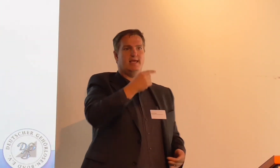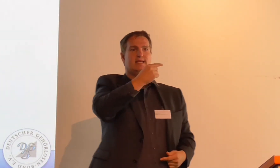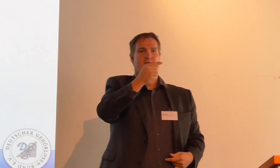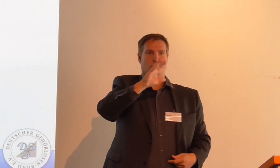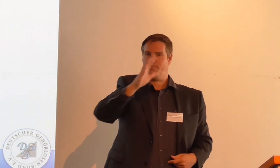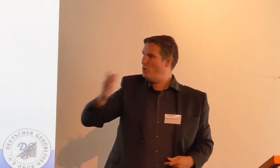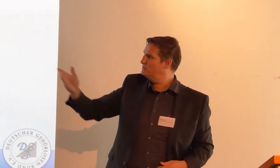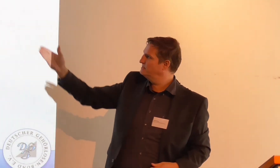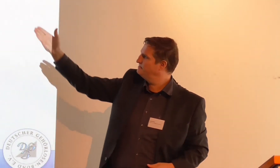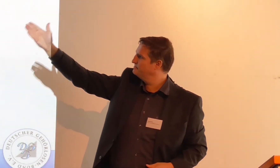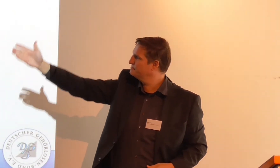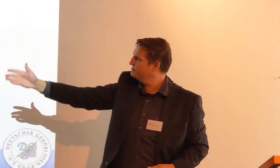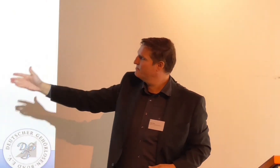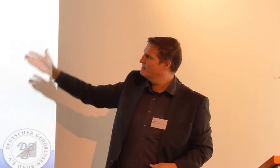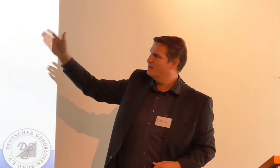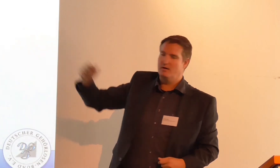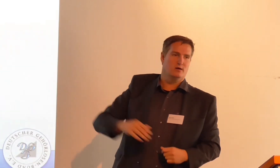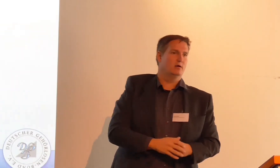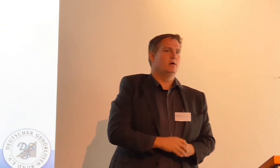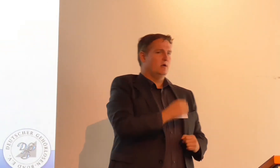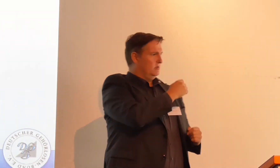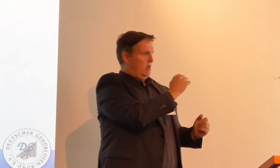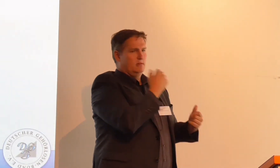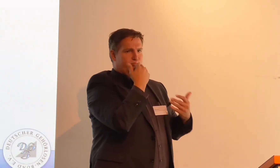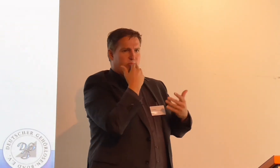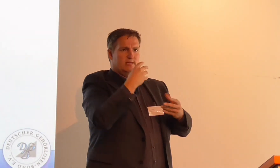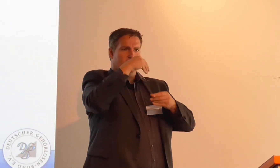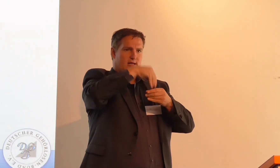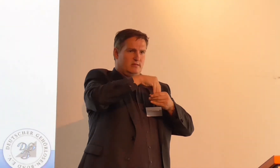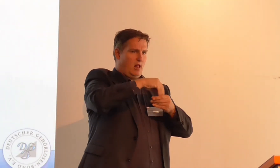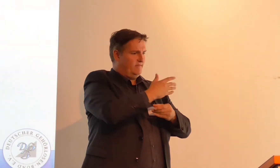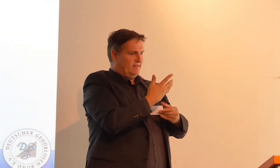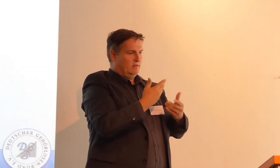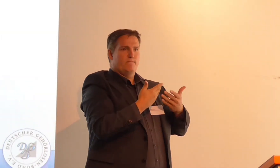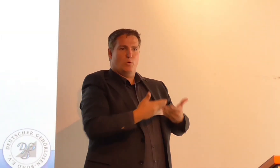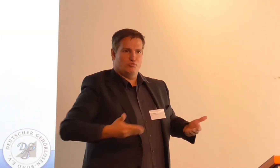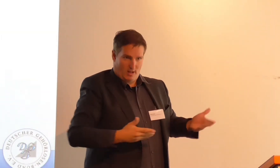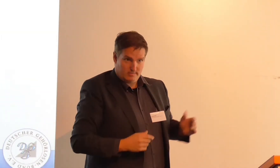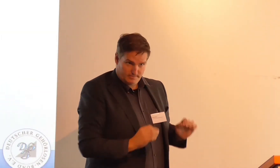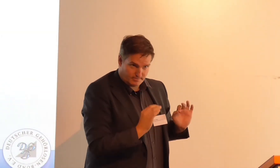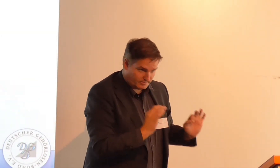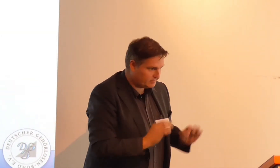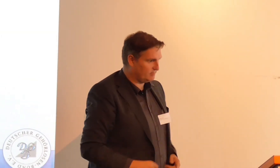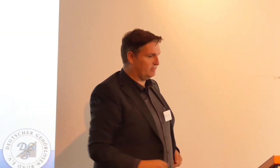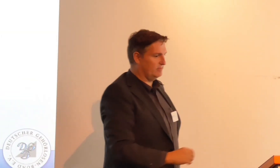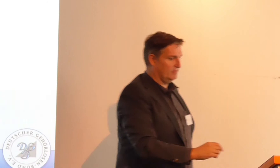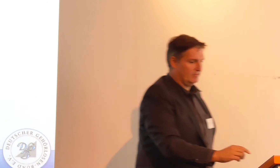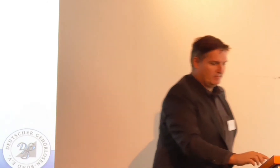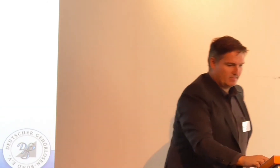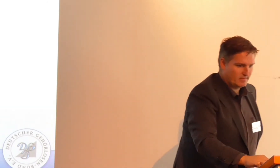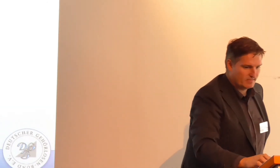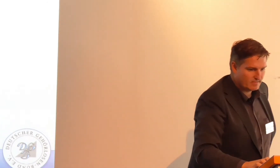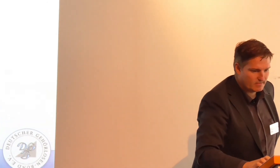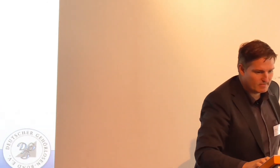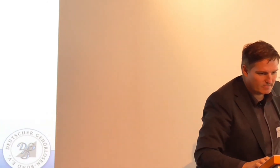Podiumsdiskussion vor allem auf der Bühne sehen. Ganz deutlich, wir haben natürlich den großen Vorteil, ich dass er eine Abstimmung